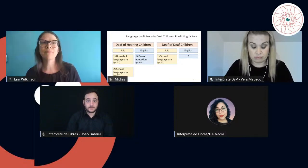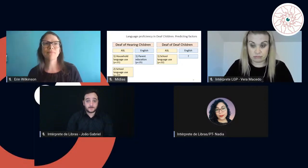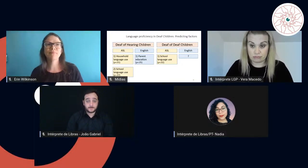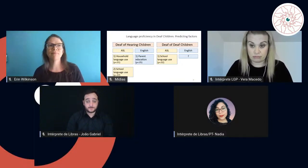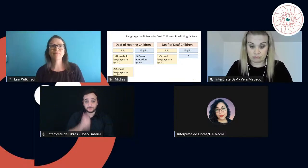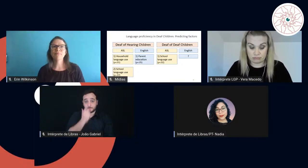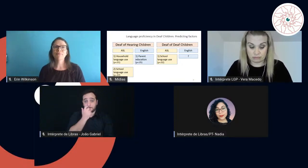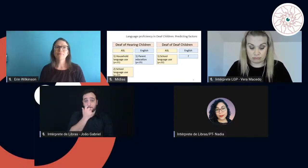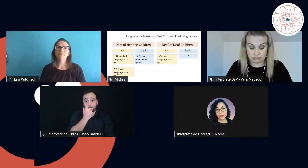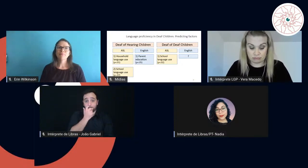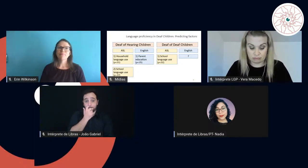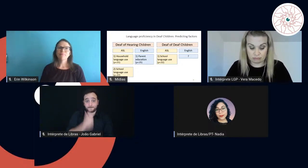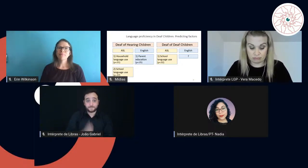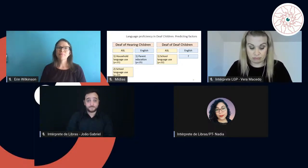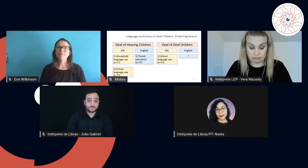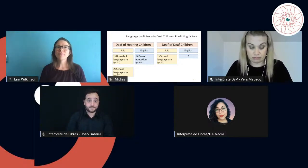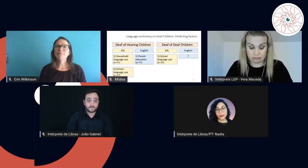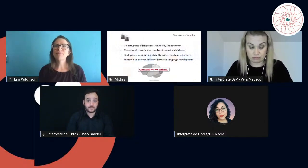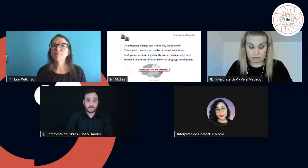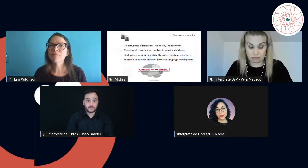Pode passar, por favor.